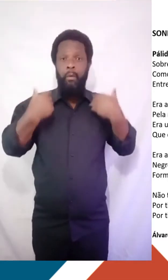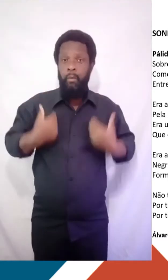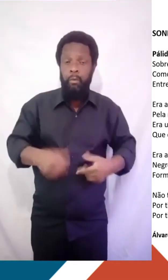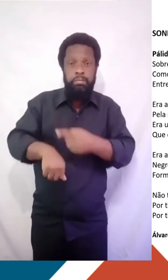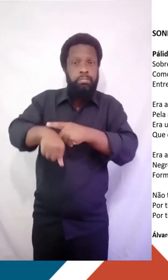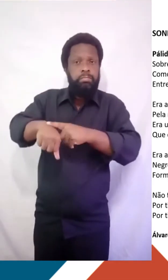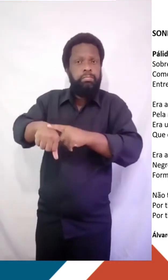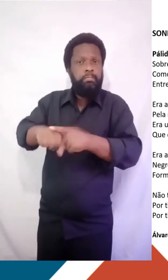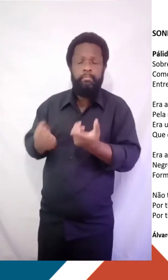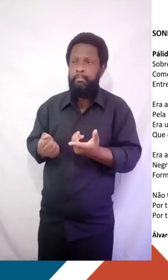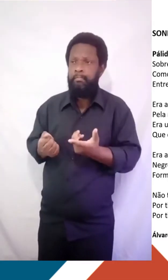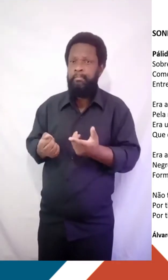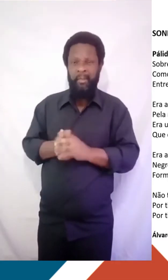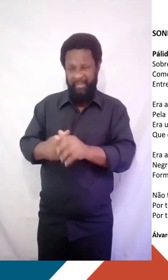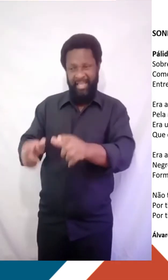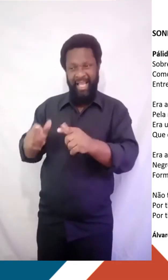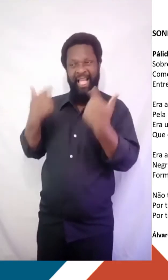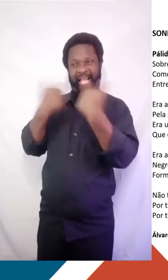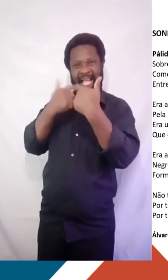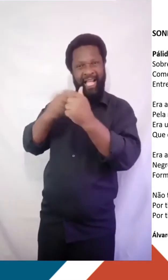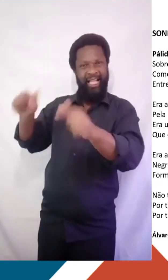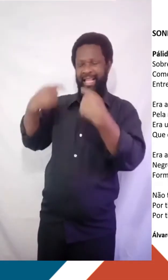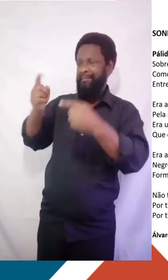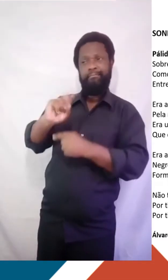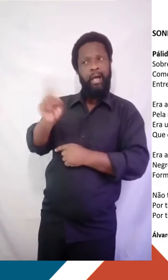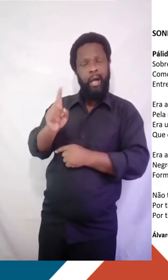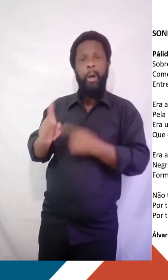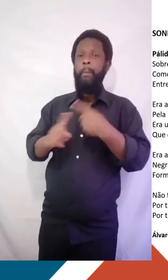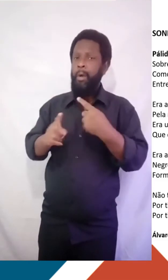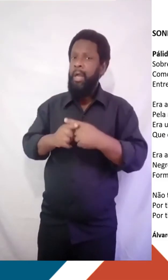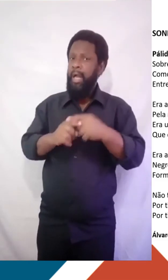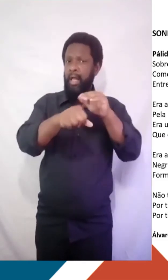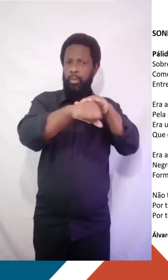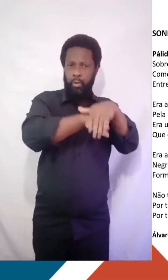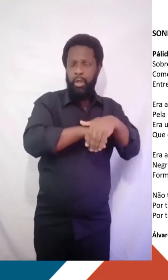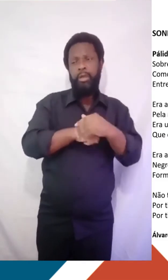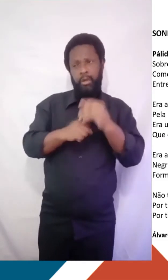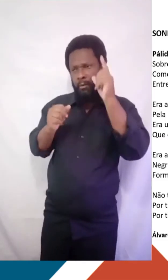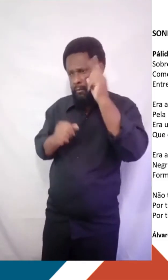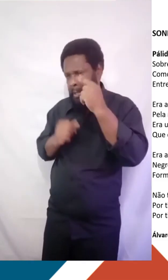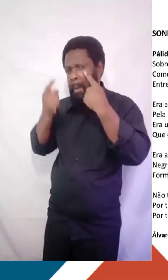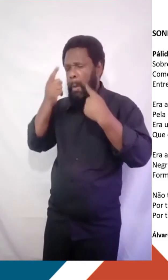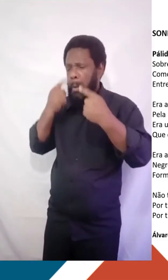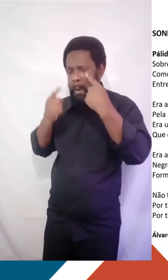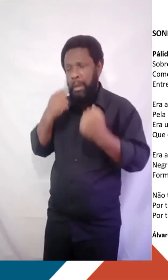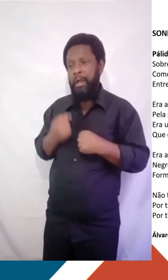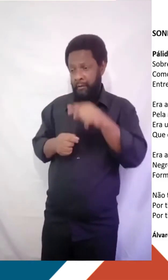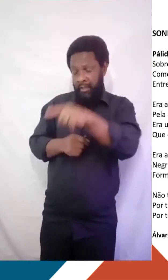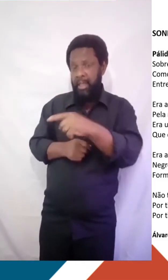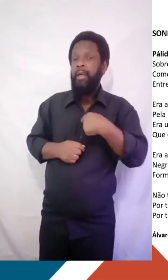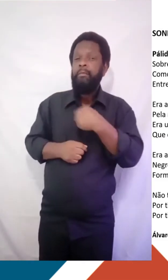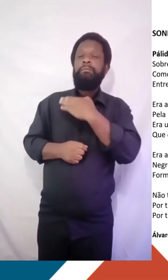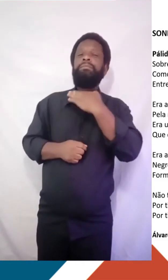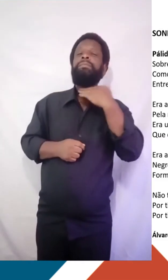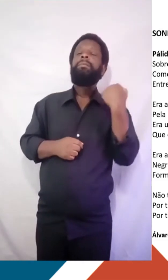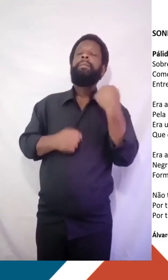leito resvalando. Não te rias de mim, meu anjo lindo, por ti as noites eu velei chorando, por ti nos sonhos